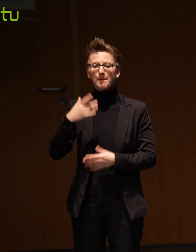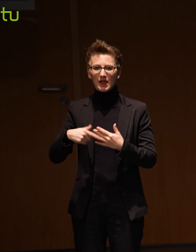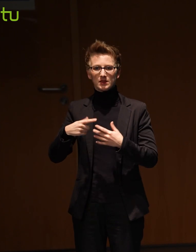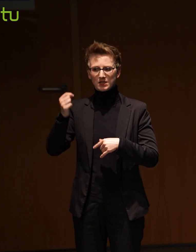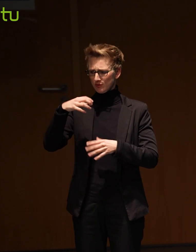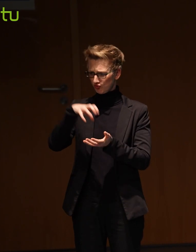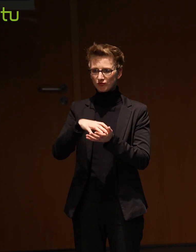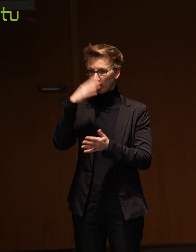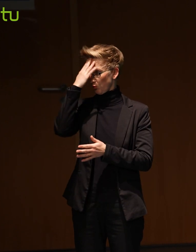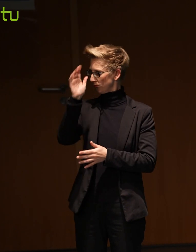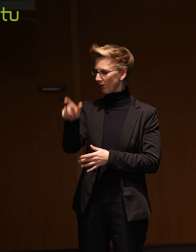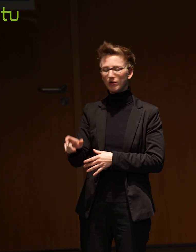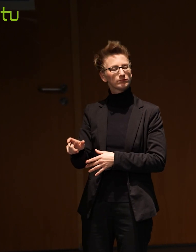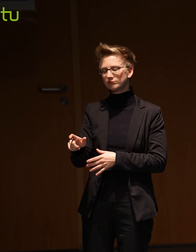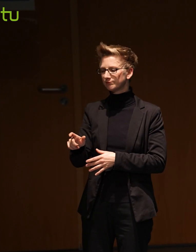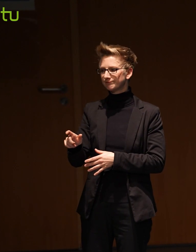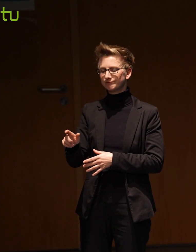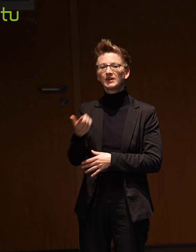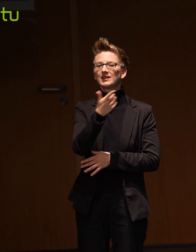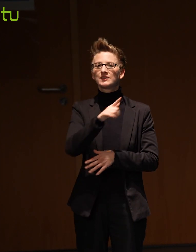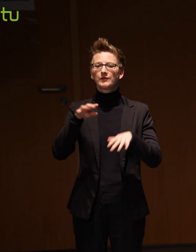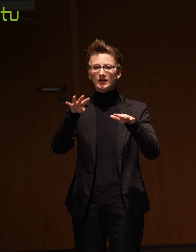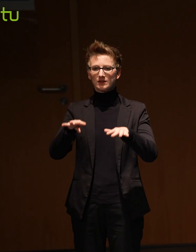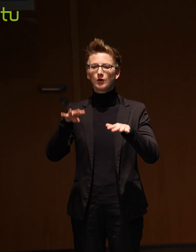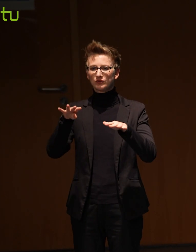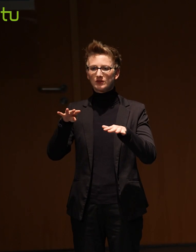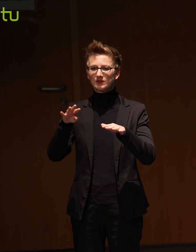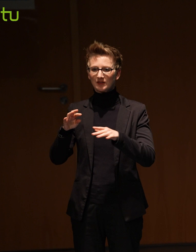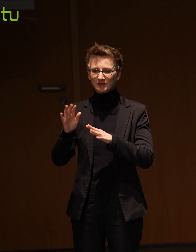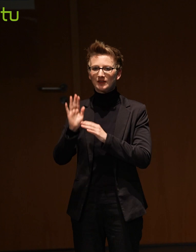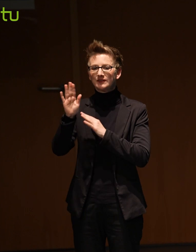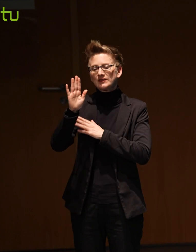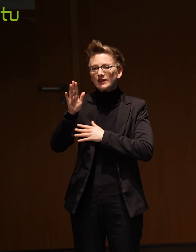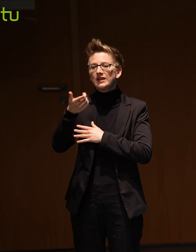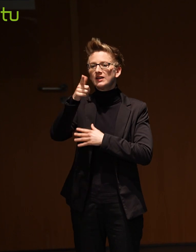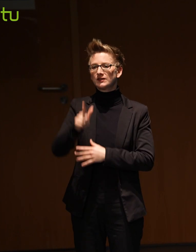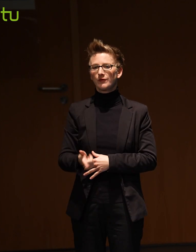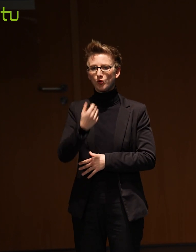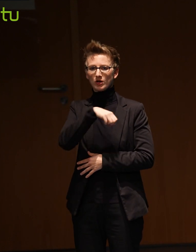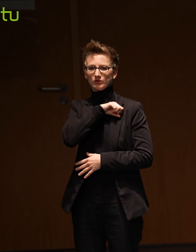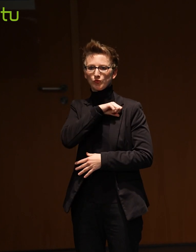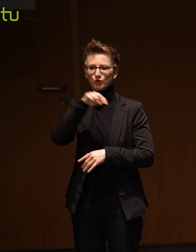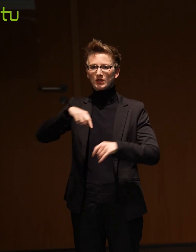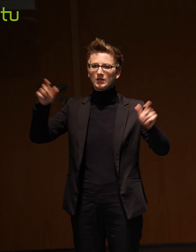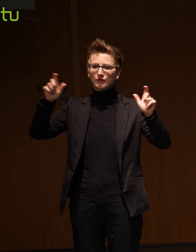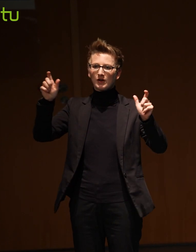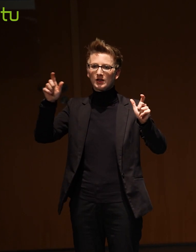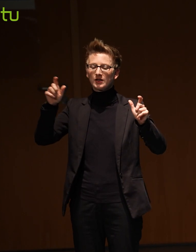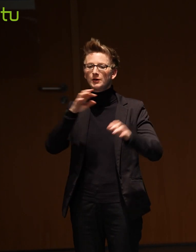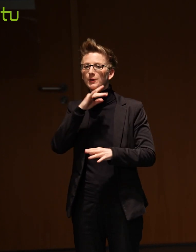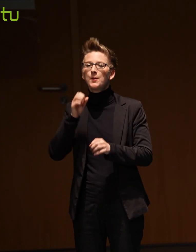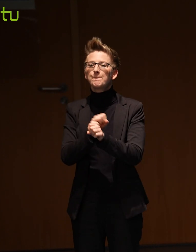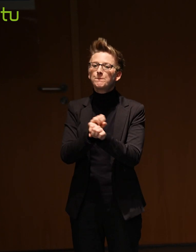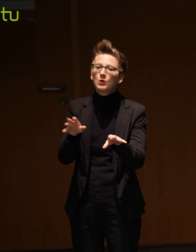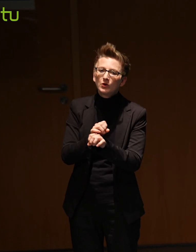Unbekannter. Im Jahr 2019 feierten wir seinen 200. Geburtstag mit vielsprachigen Lesungen und